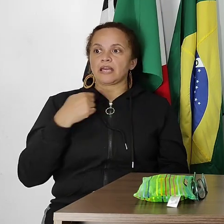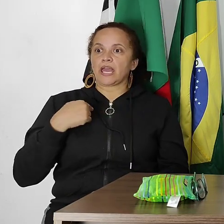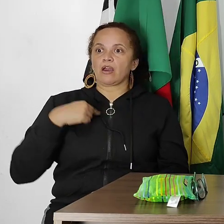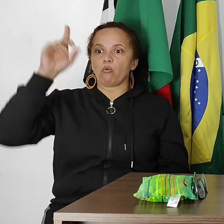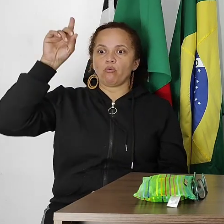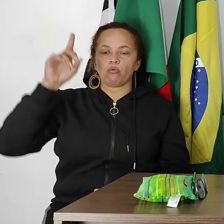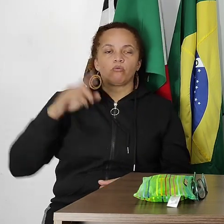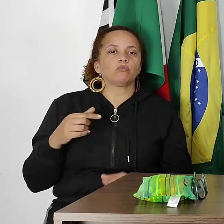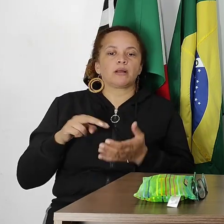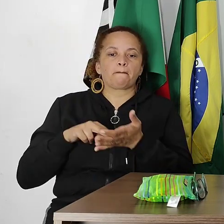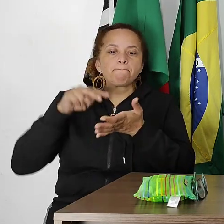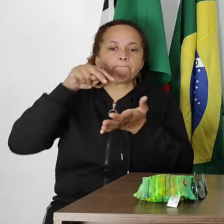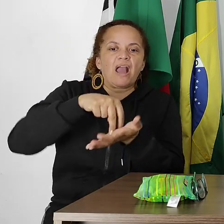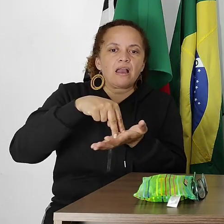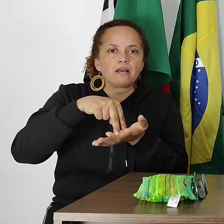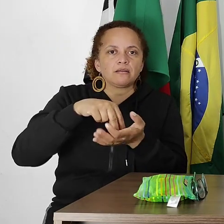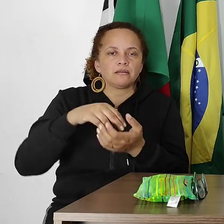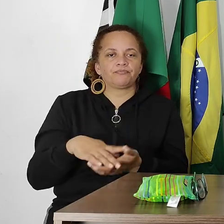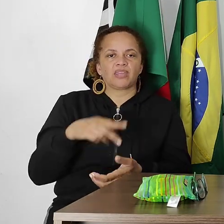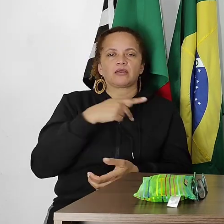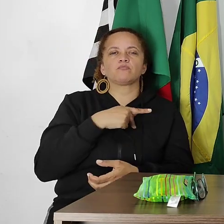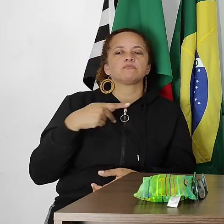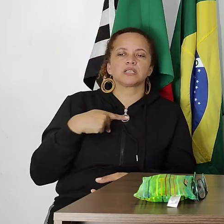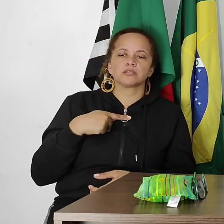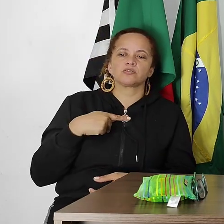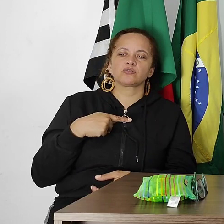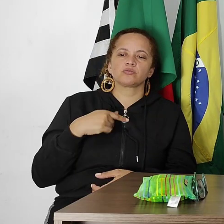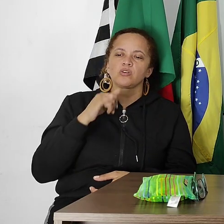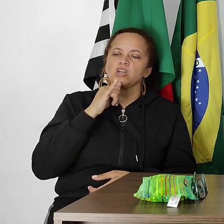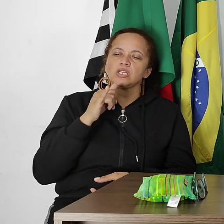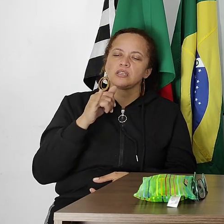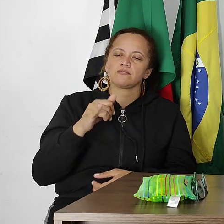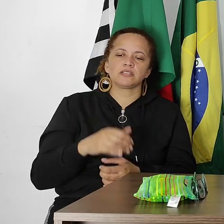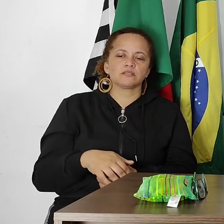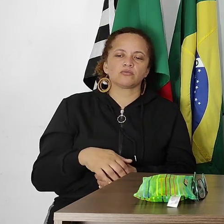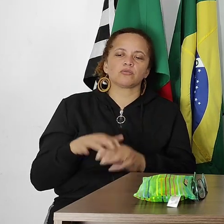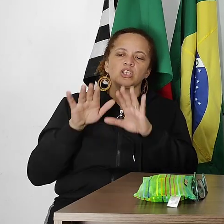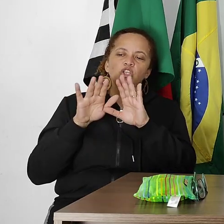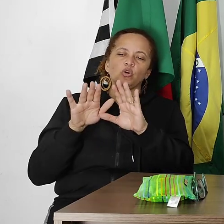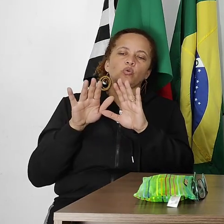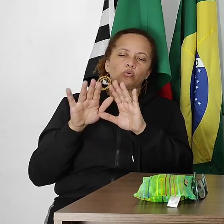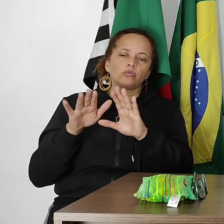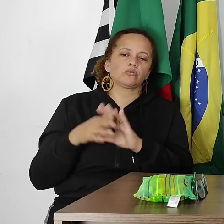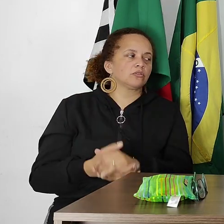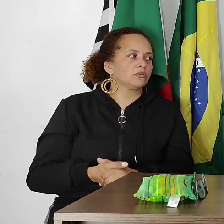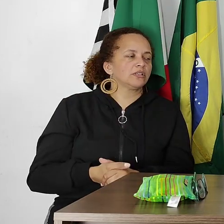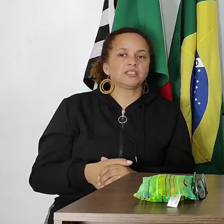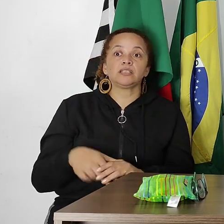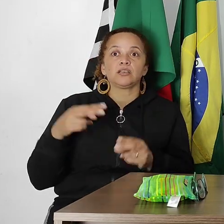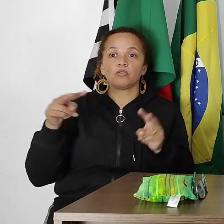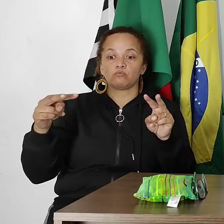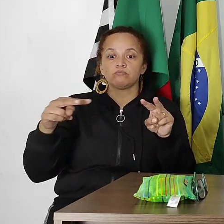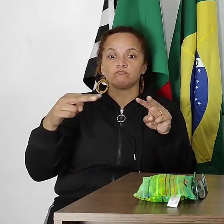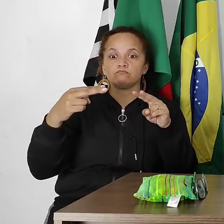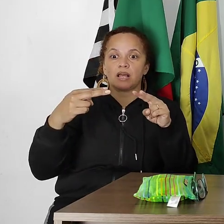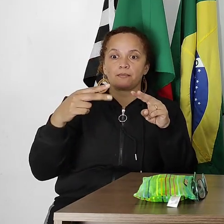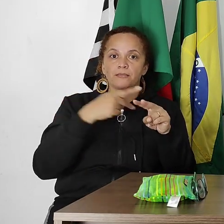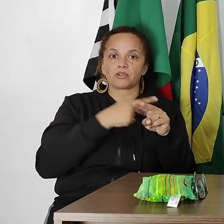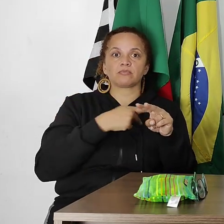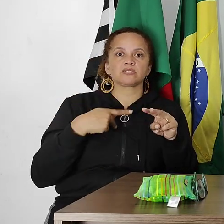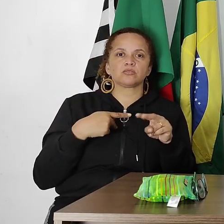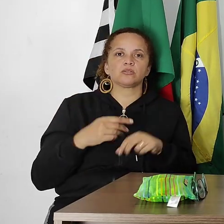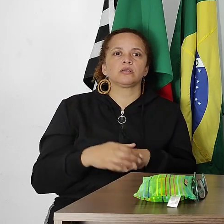o pastor colocou a mão na minha cabeça, olhou nos meus olhos, fosse como eu estava vendo os olhos de Jesus ali. Ele falou assim, olha para